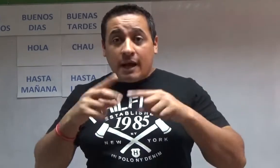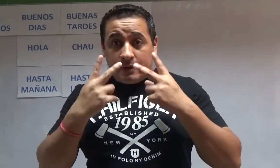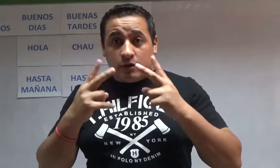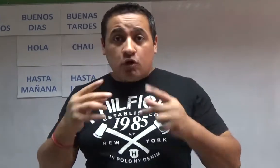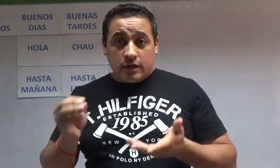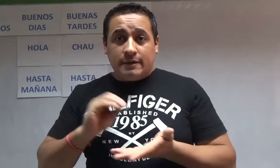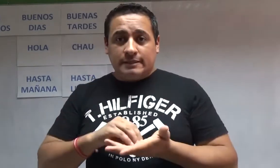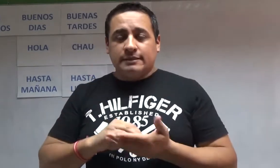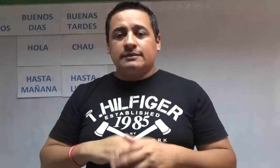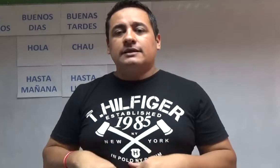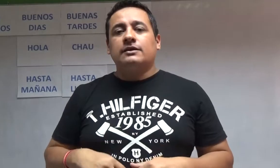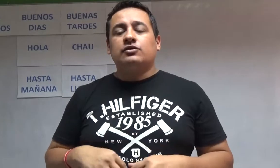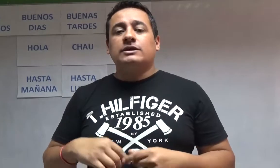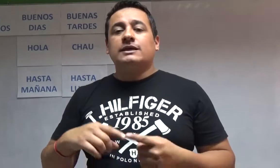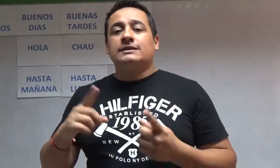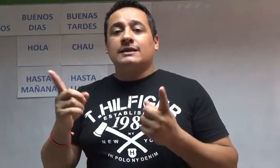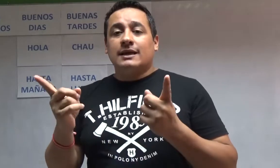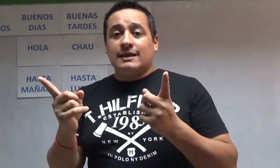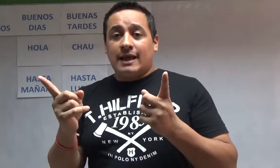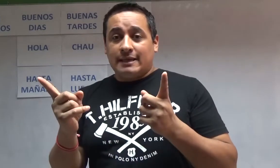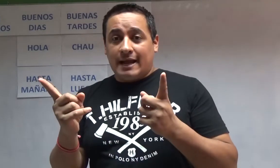ver otra vez. ¿Sí? Entonces es de acá